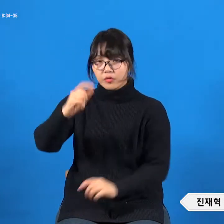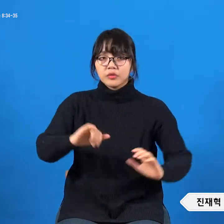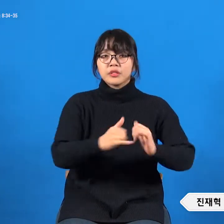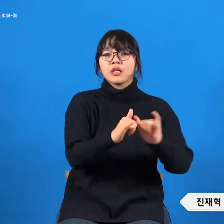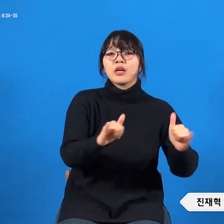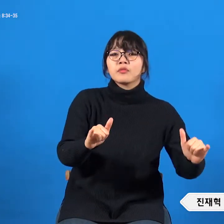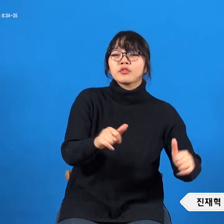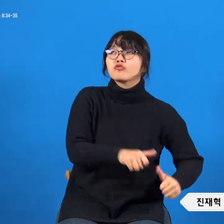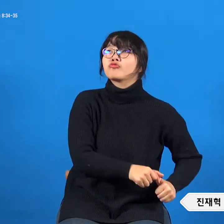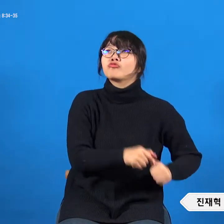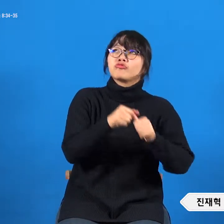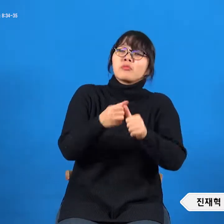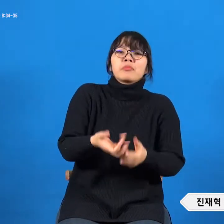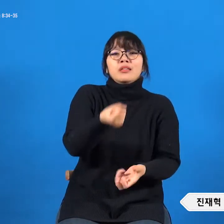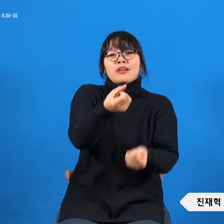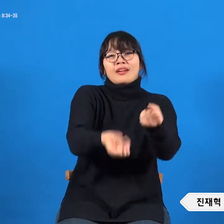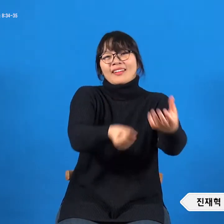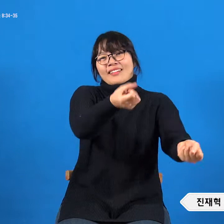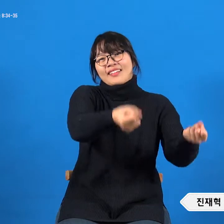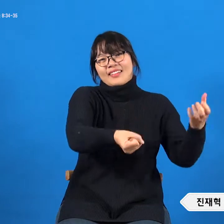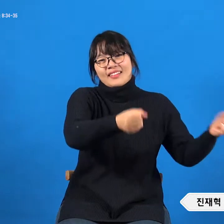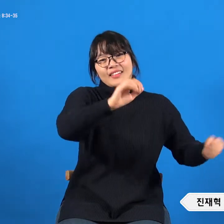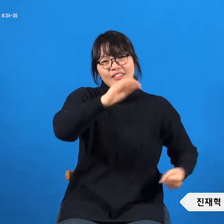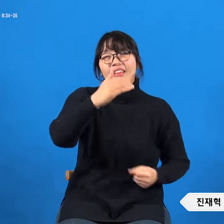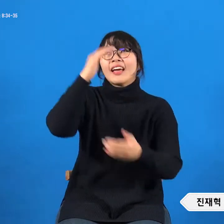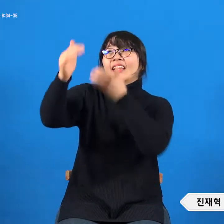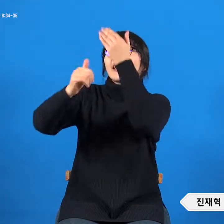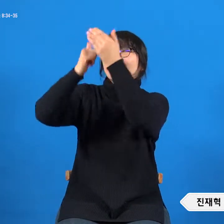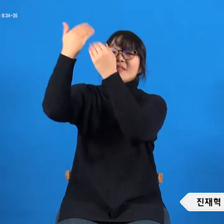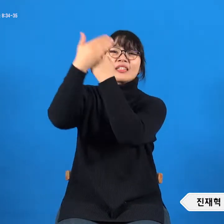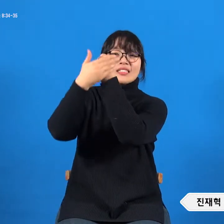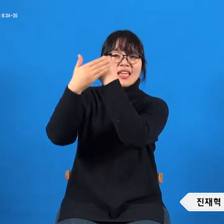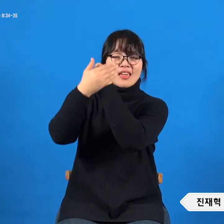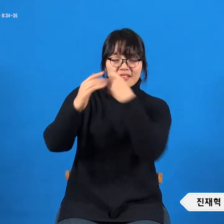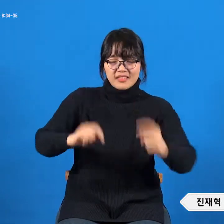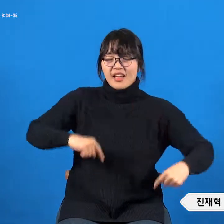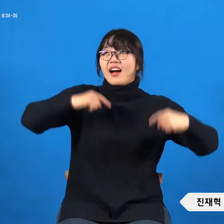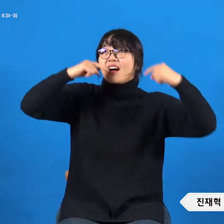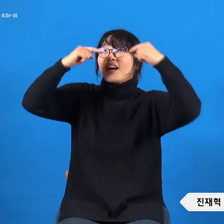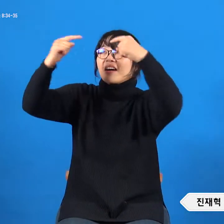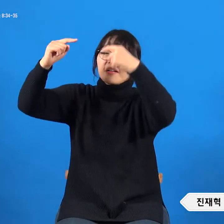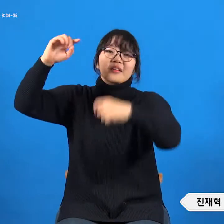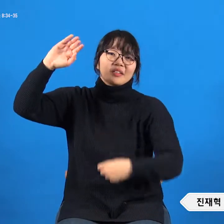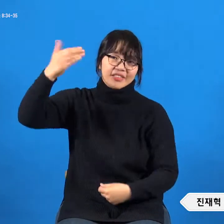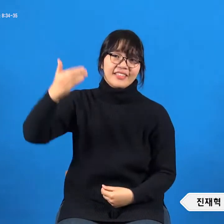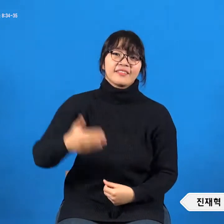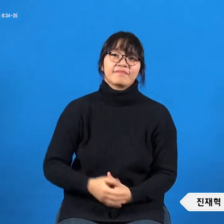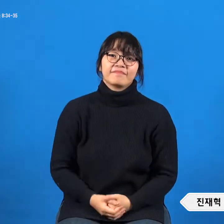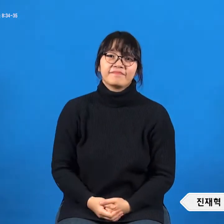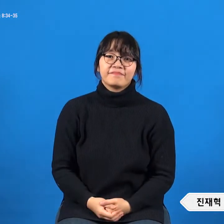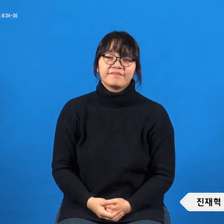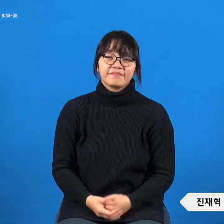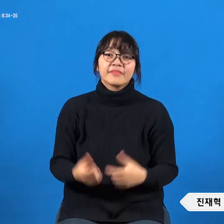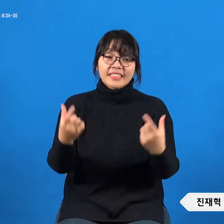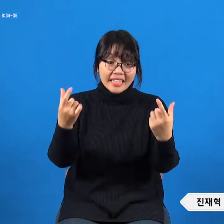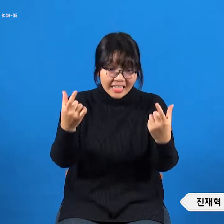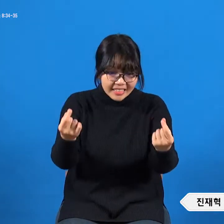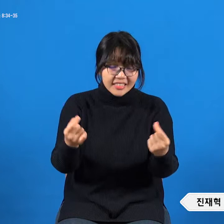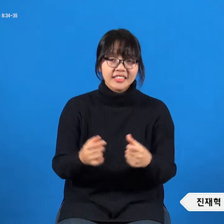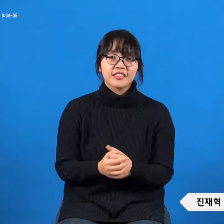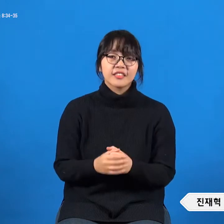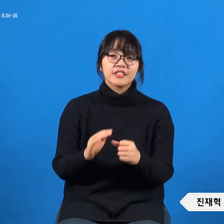받는 생명을 살리는 하나님의 역사하심을 우리는 보게 됩니다.